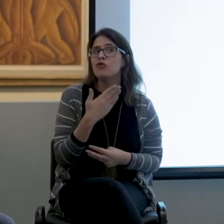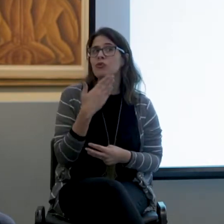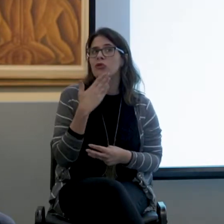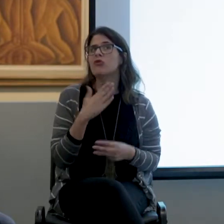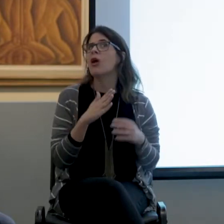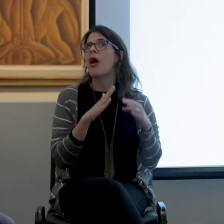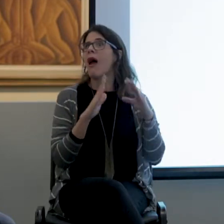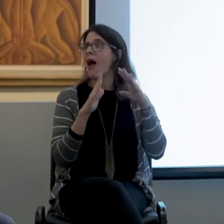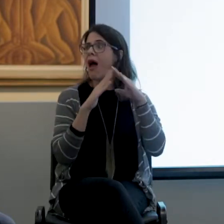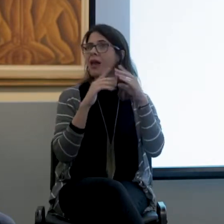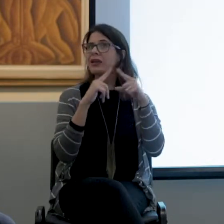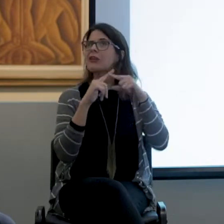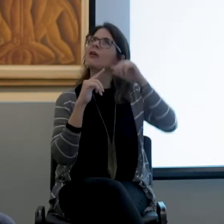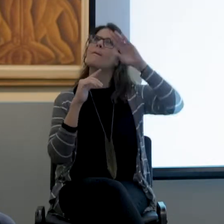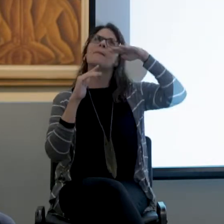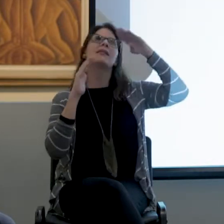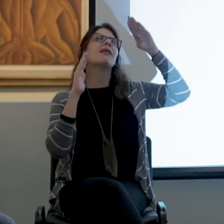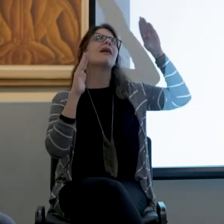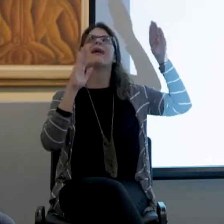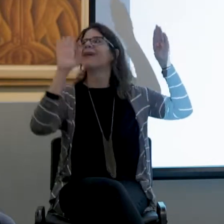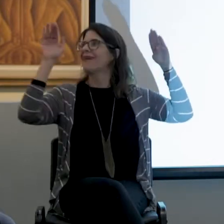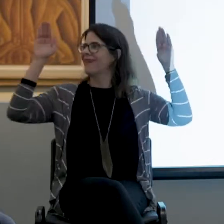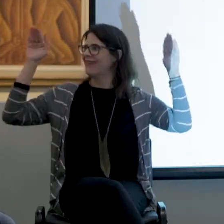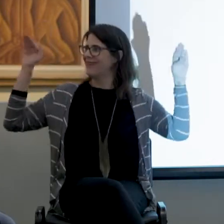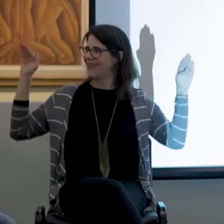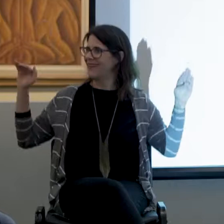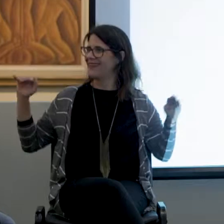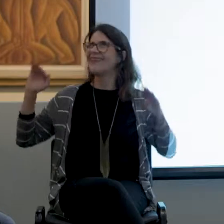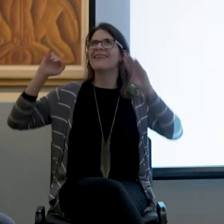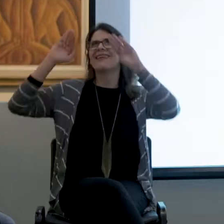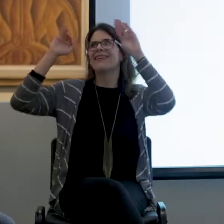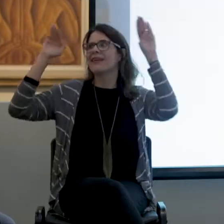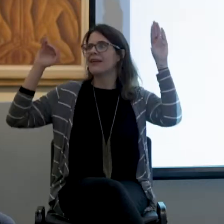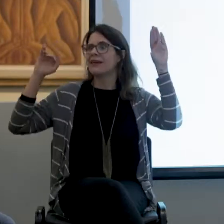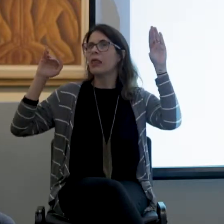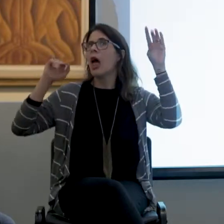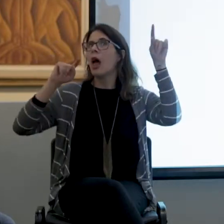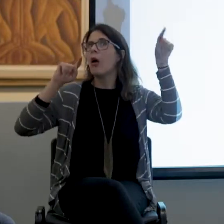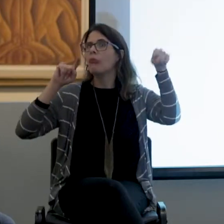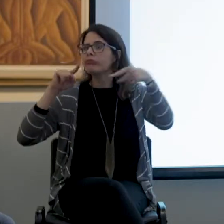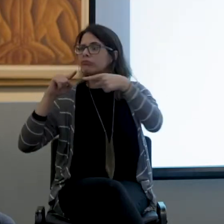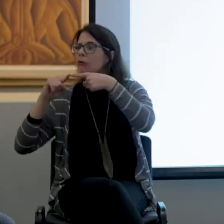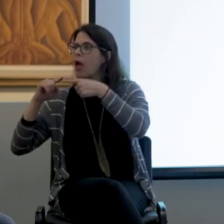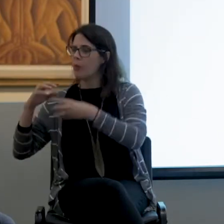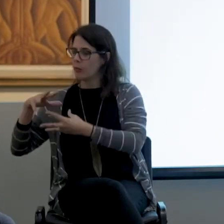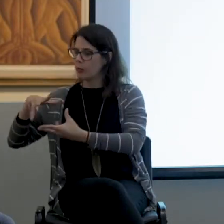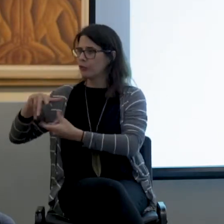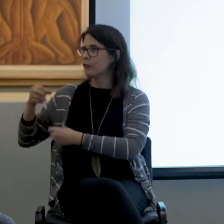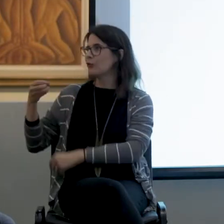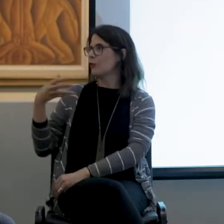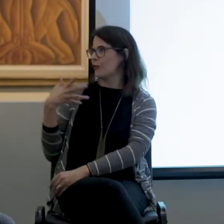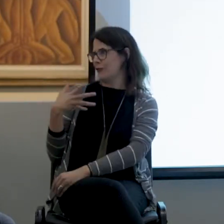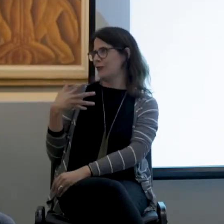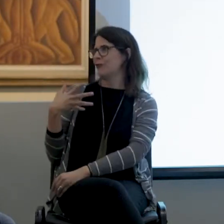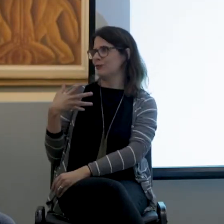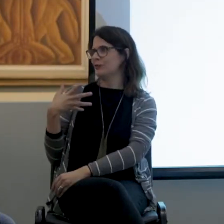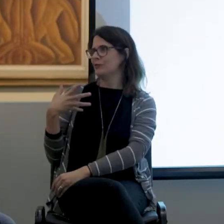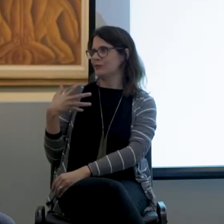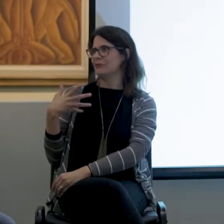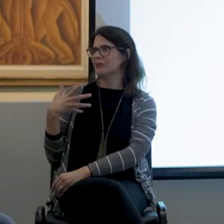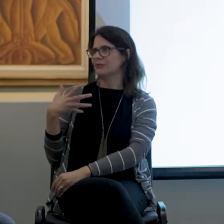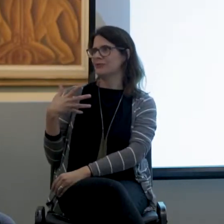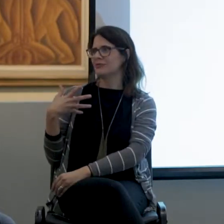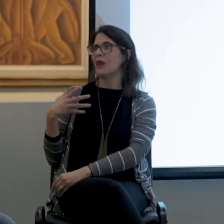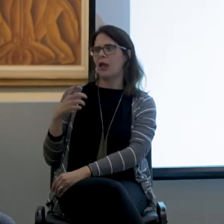do possível, na medida dos seus interesses, ao mundo novo que forçosamente surgia. E os conflitos